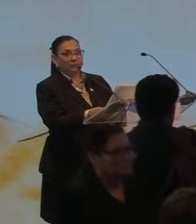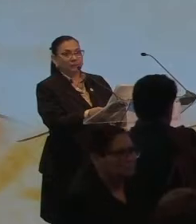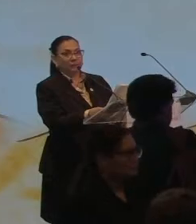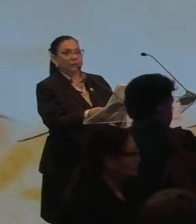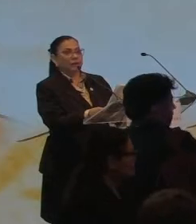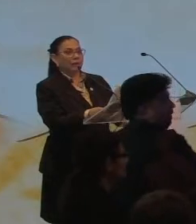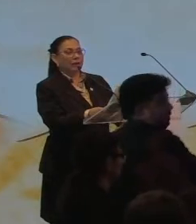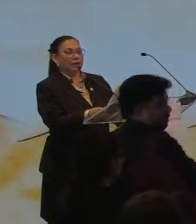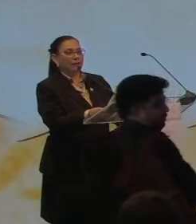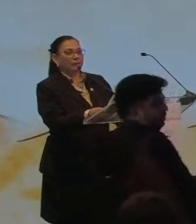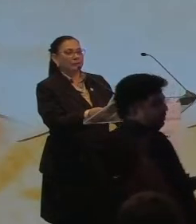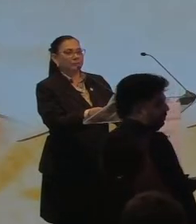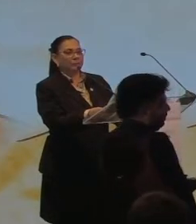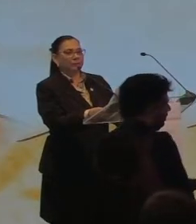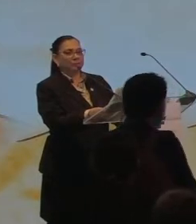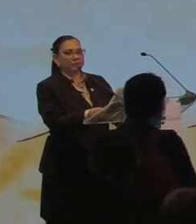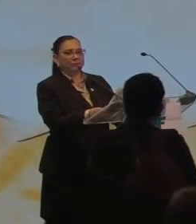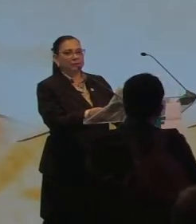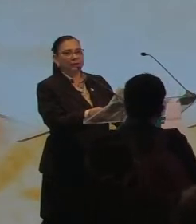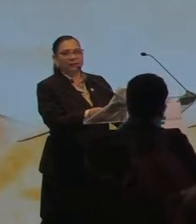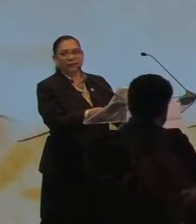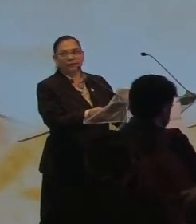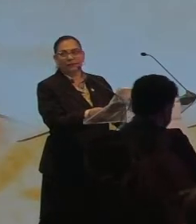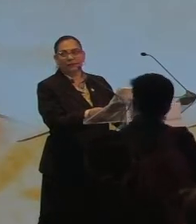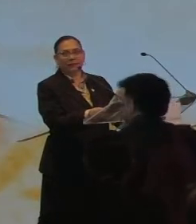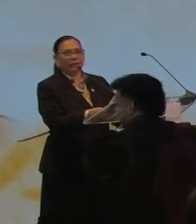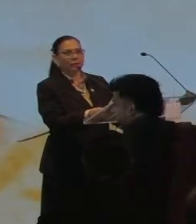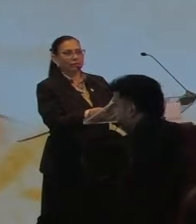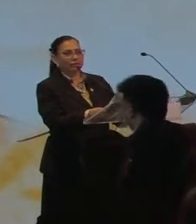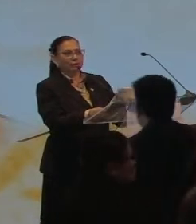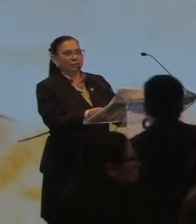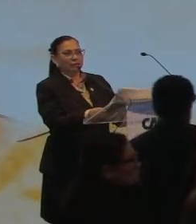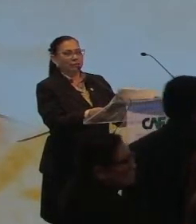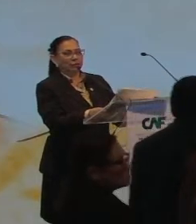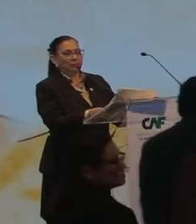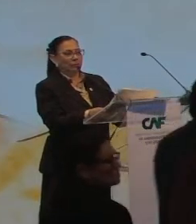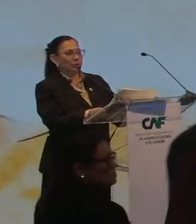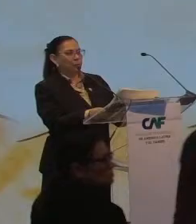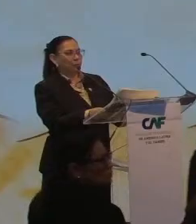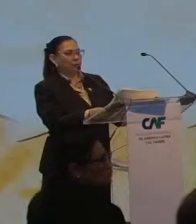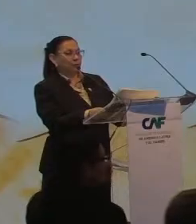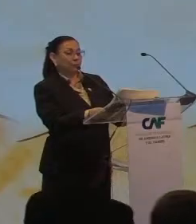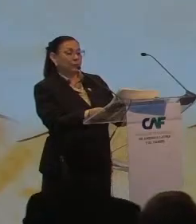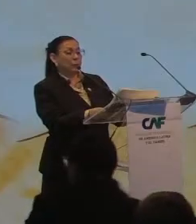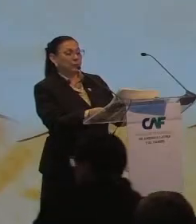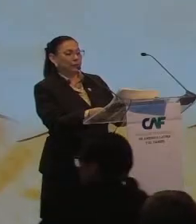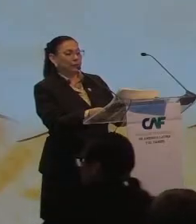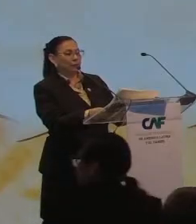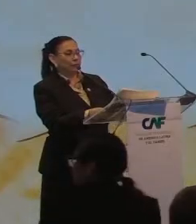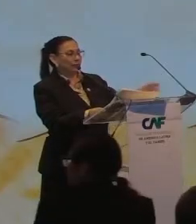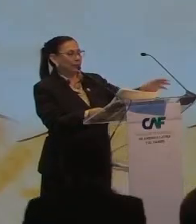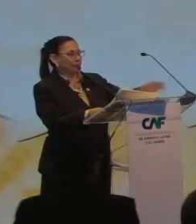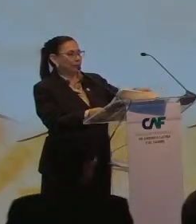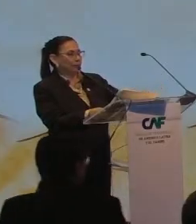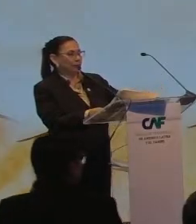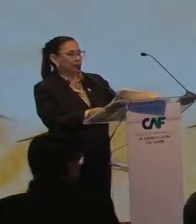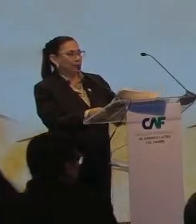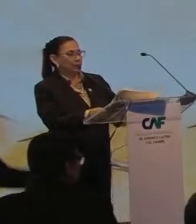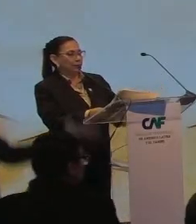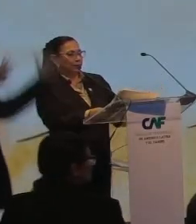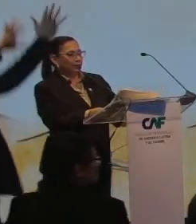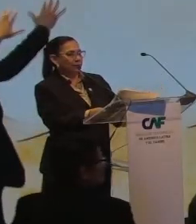Sí. Me indica Carlos que podríamos ponernos acá frente